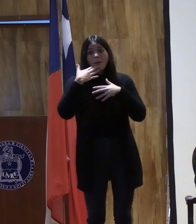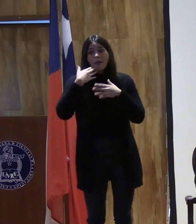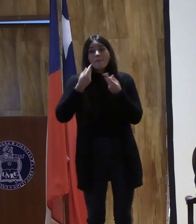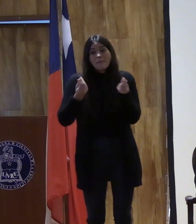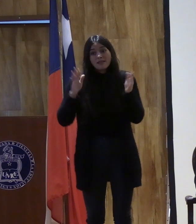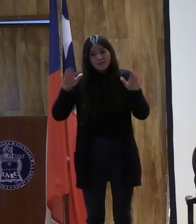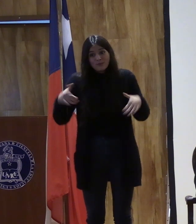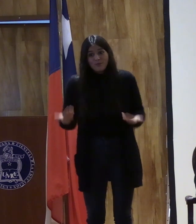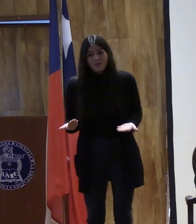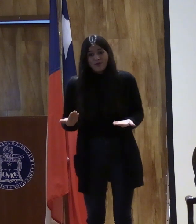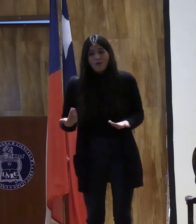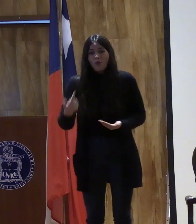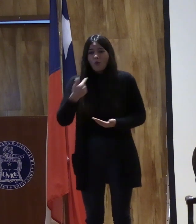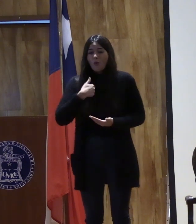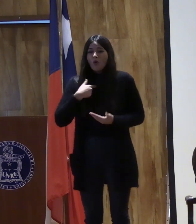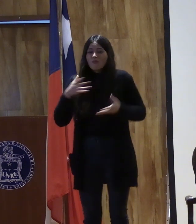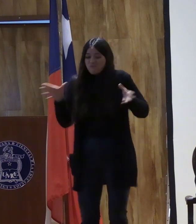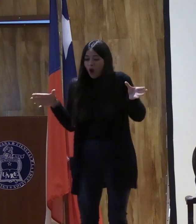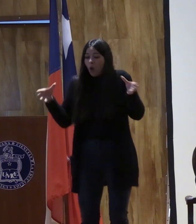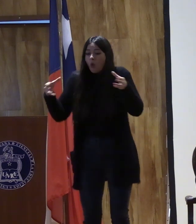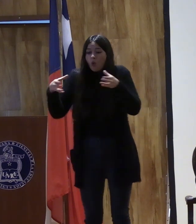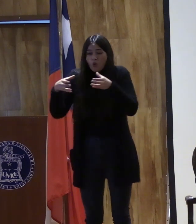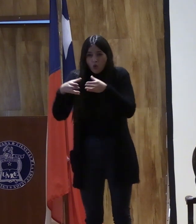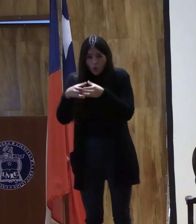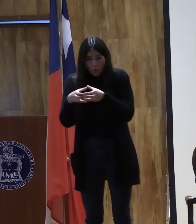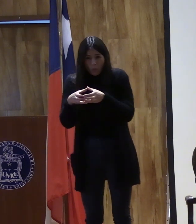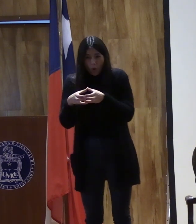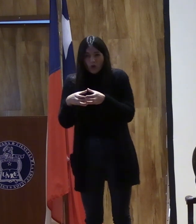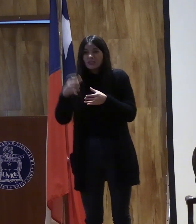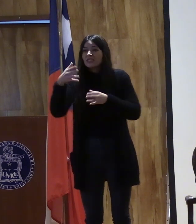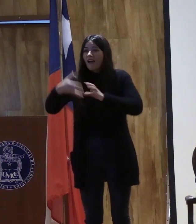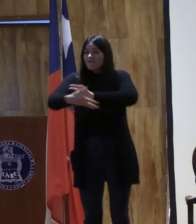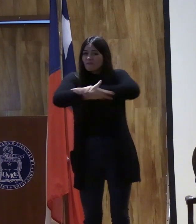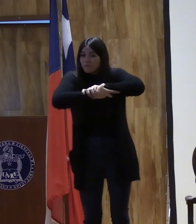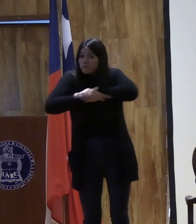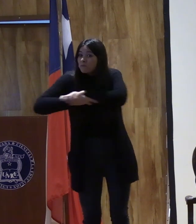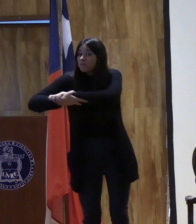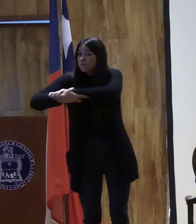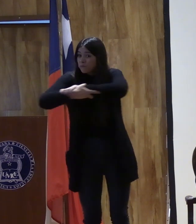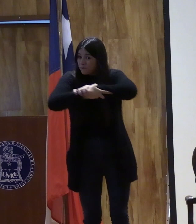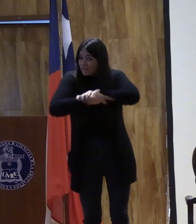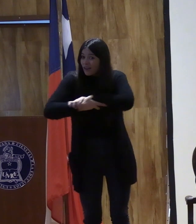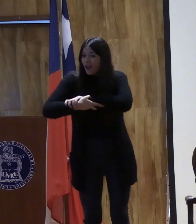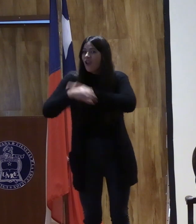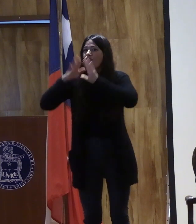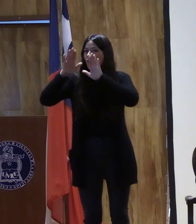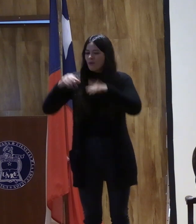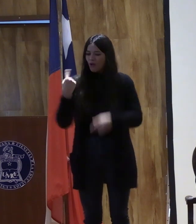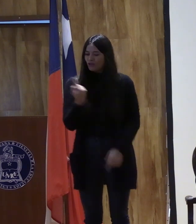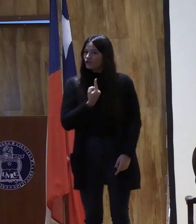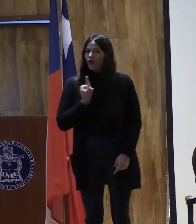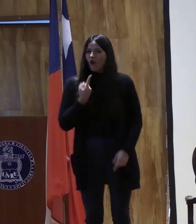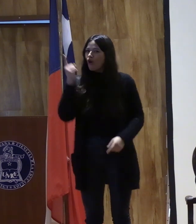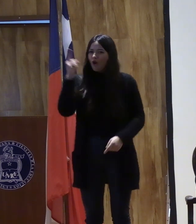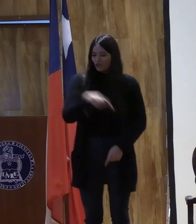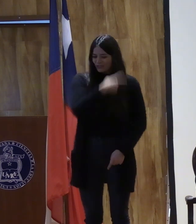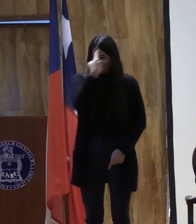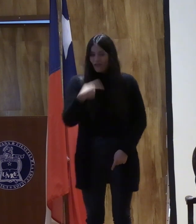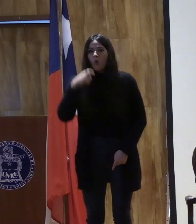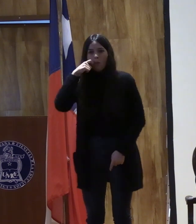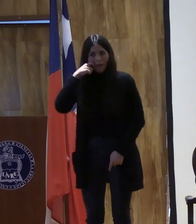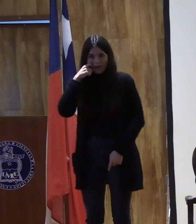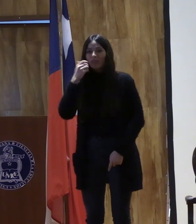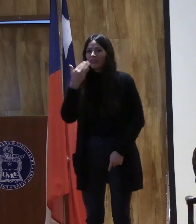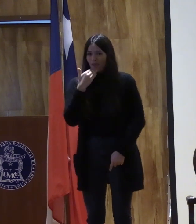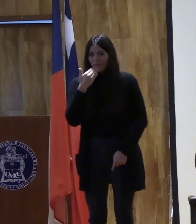de que uno en grupo y bien conectado en el grupo es harto más que puras individualidades. Bueno, las